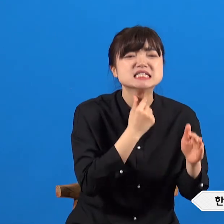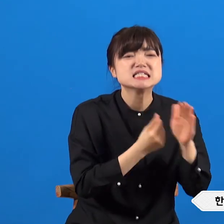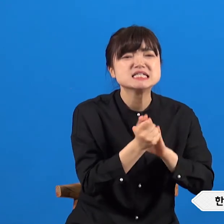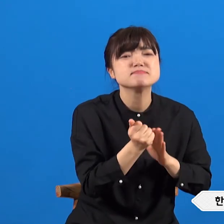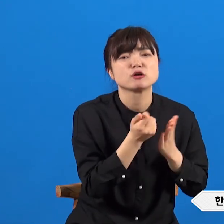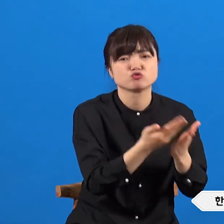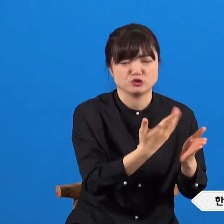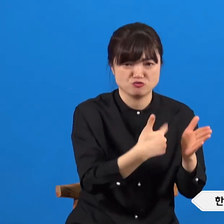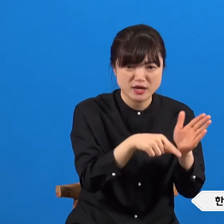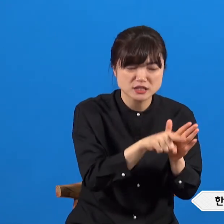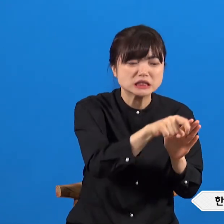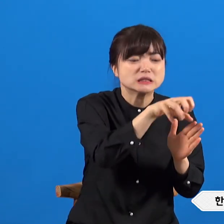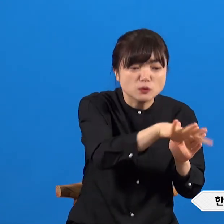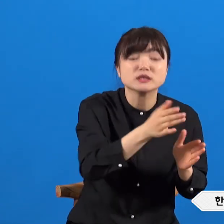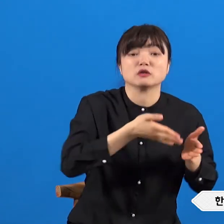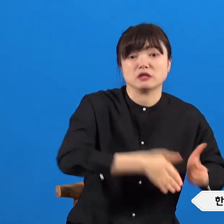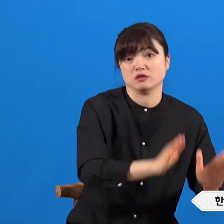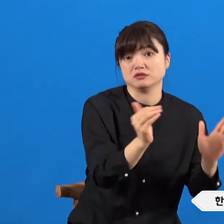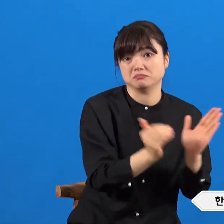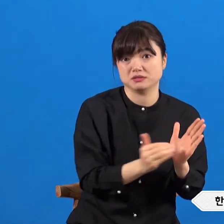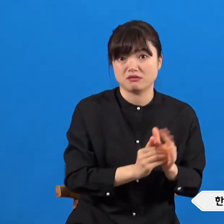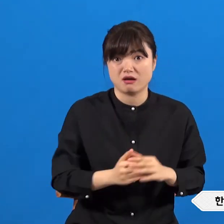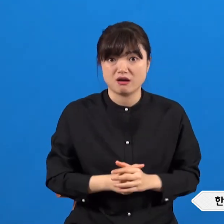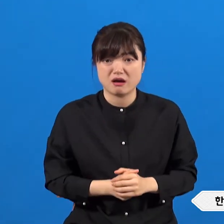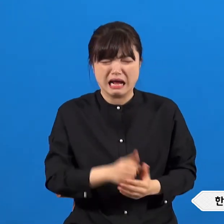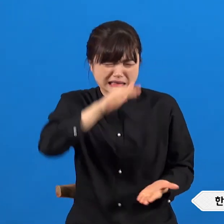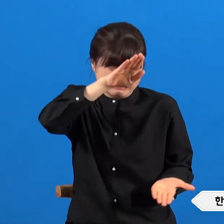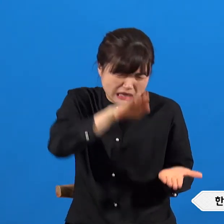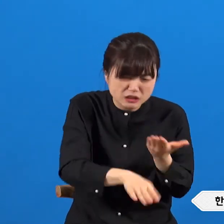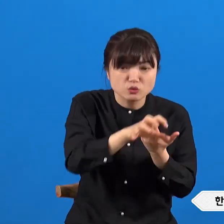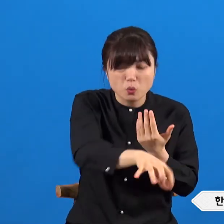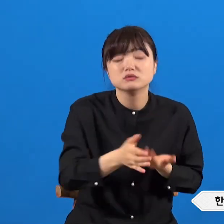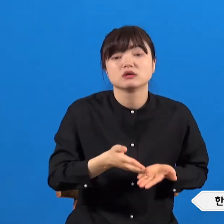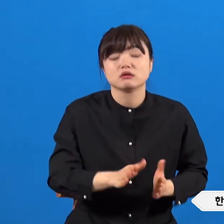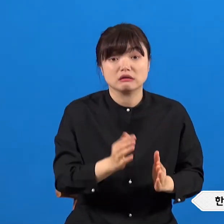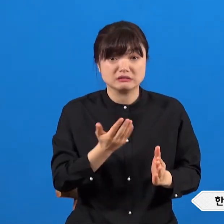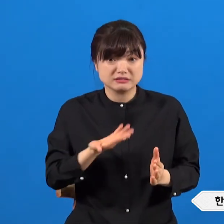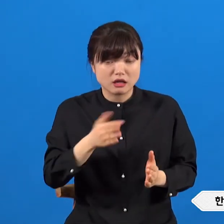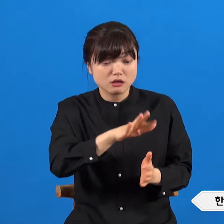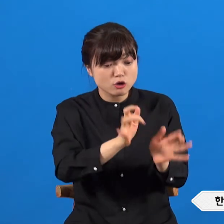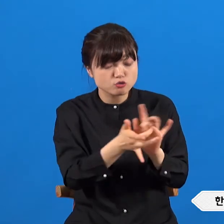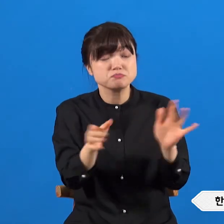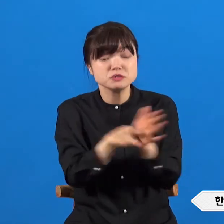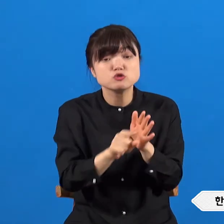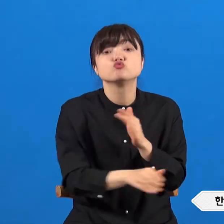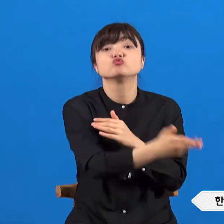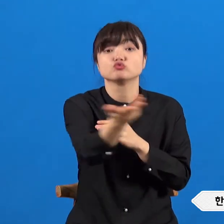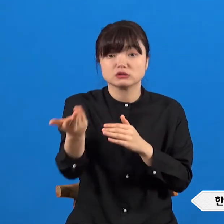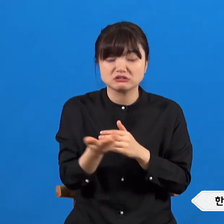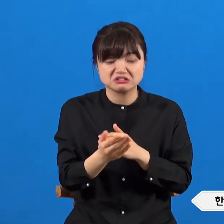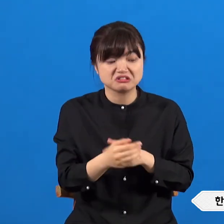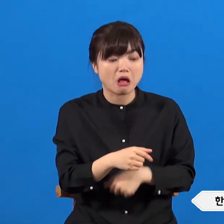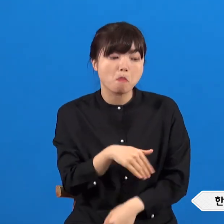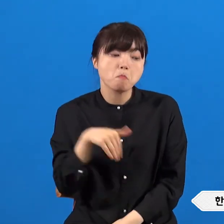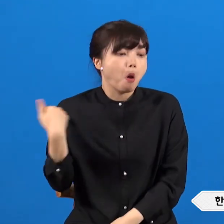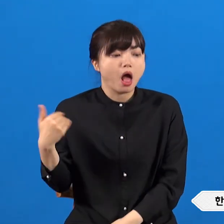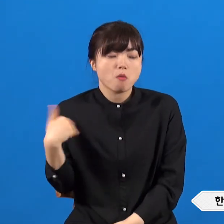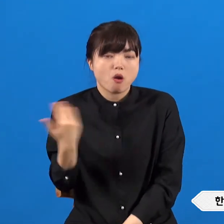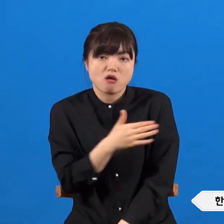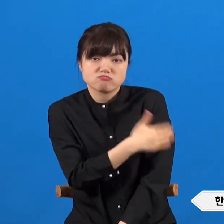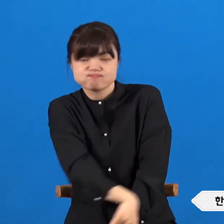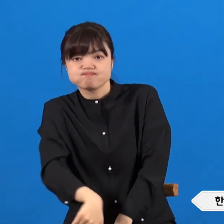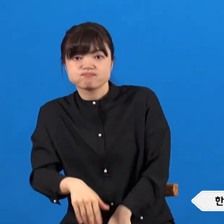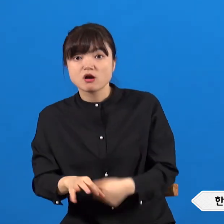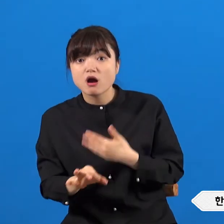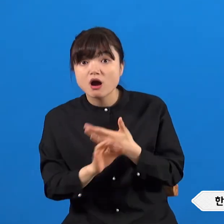예수님이 그 자리에서 태어나셨지 않습니까? 그런데 예수의 제자라고 하는 우리들이 그런 분들을 나 몰라라 하는